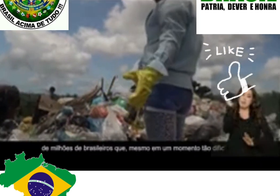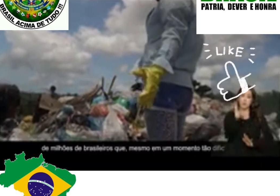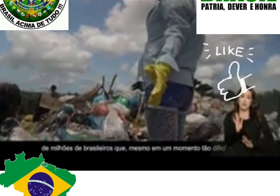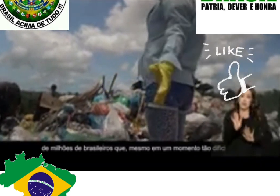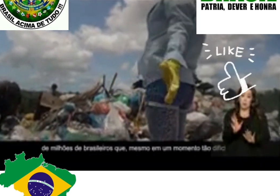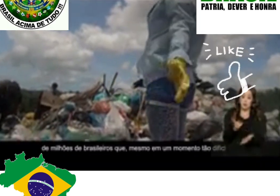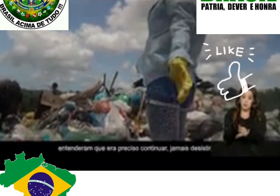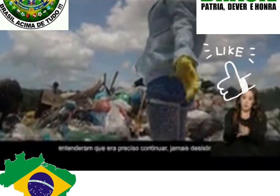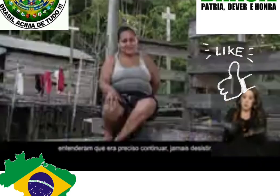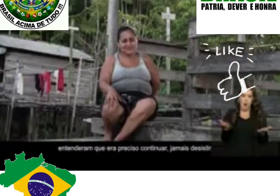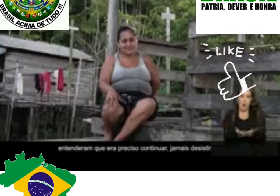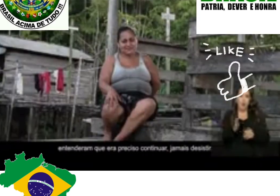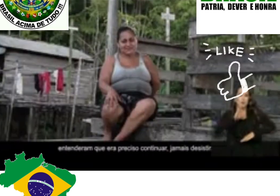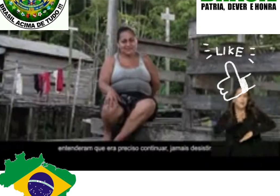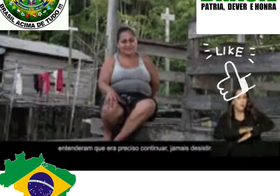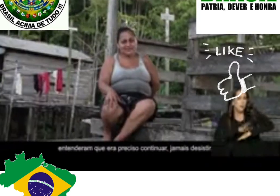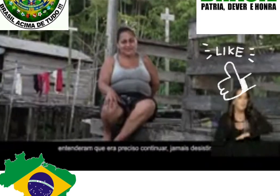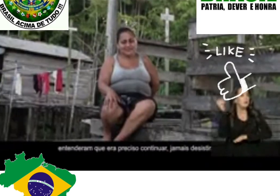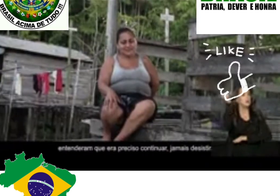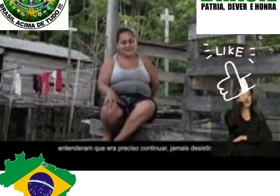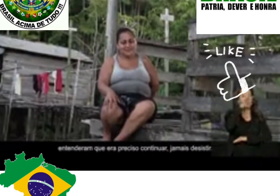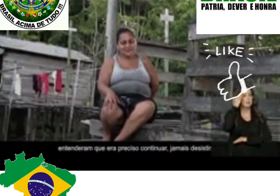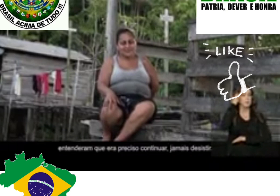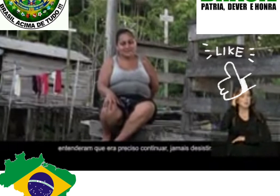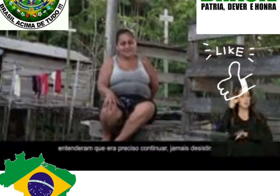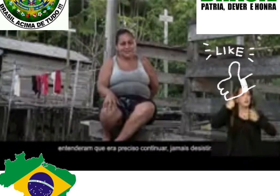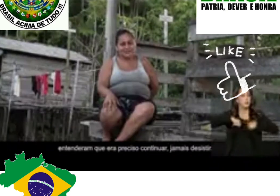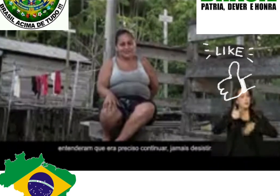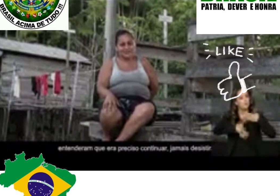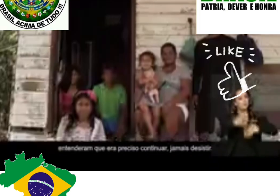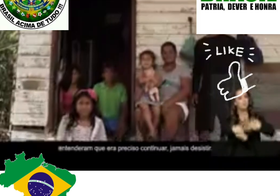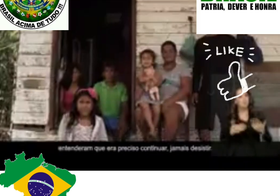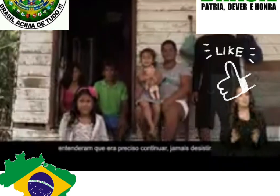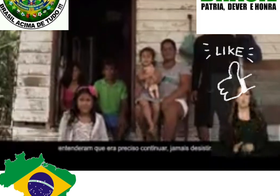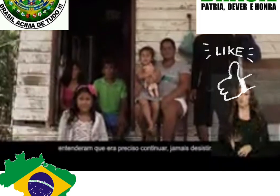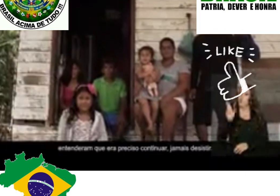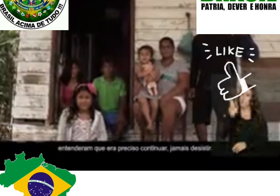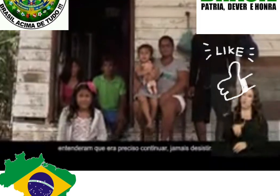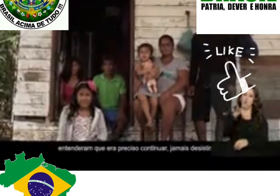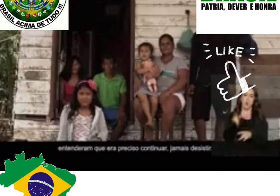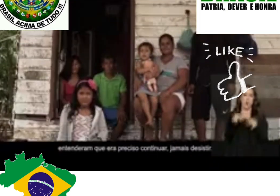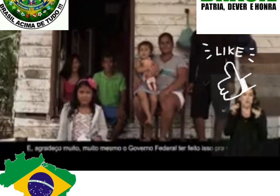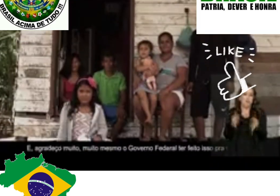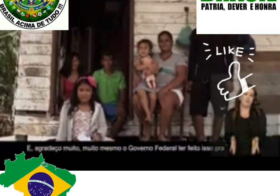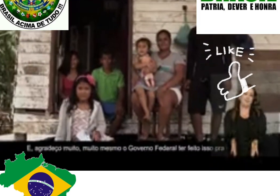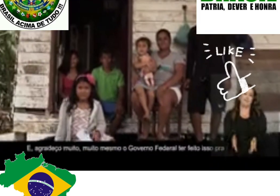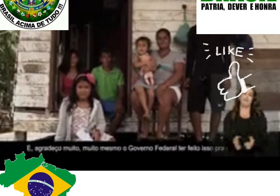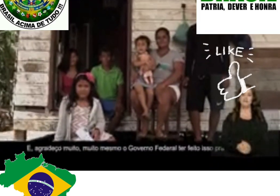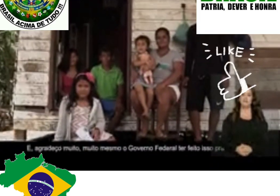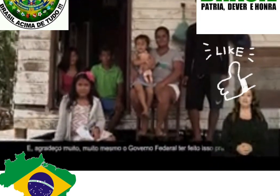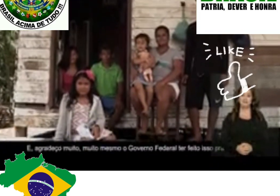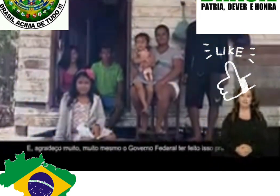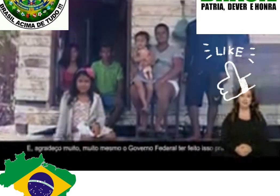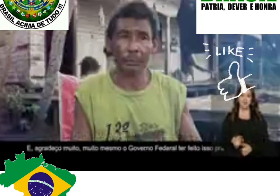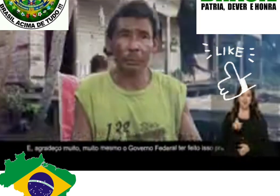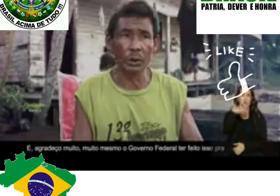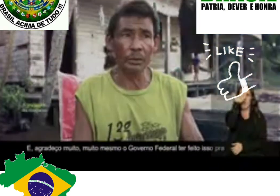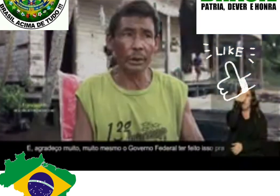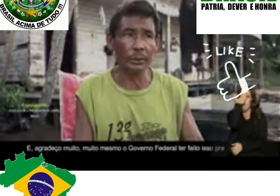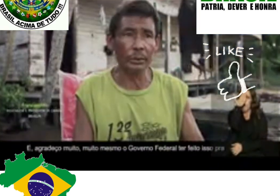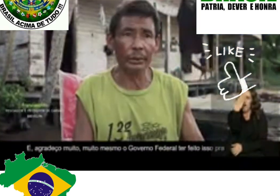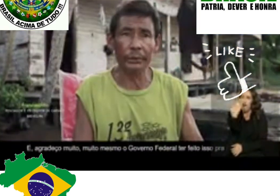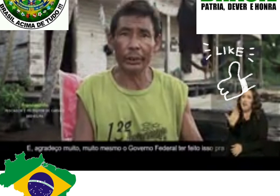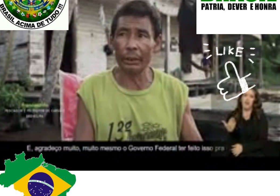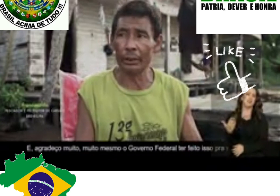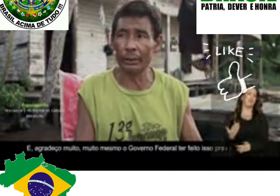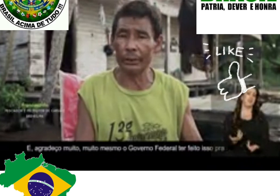tão difícil, entenderam que era preciso continuar e jamais desistir. E agradeço muito